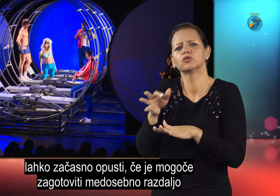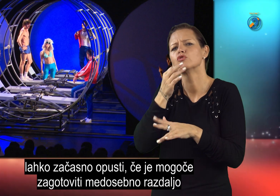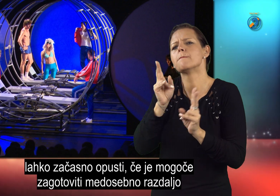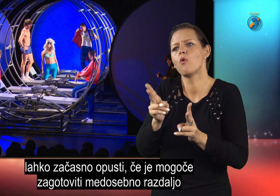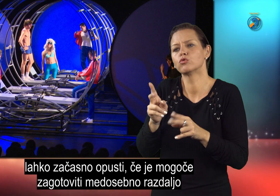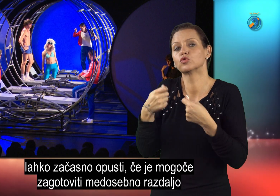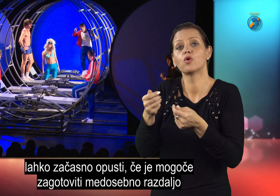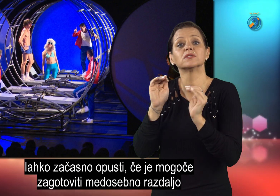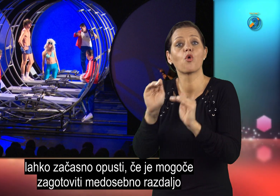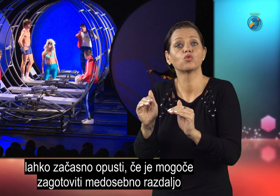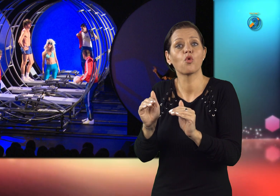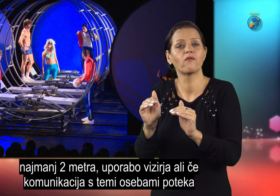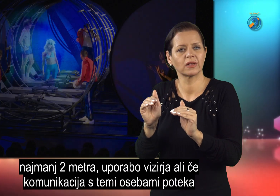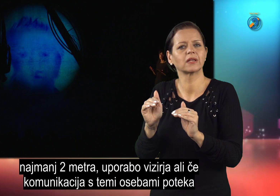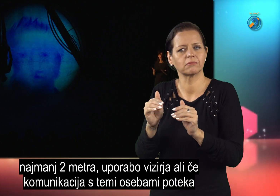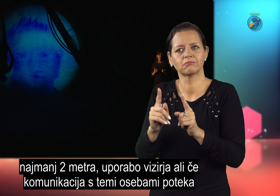razdaljo najmanj 2 metra.